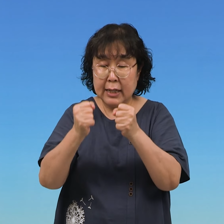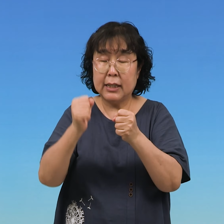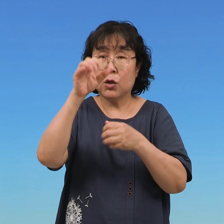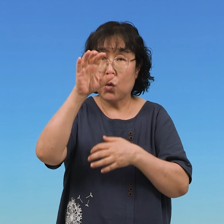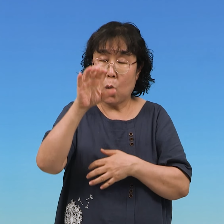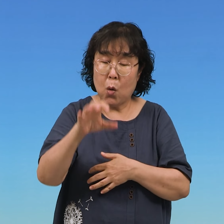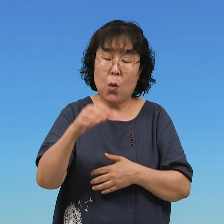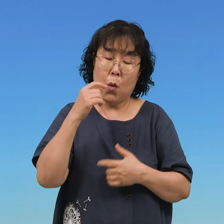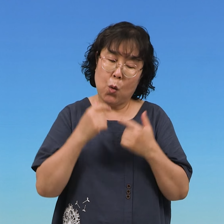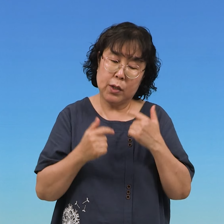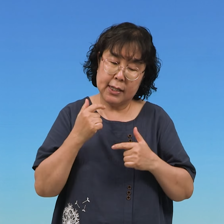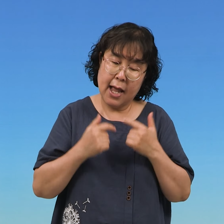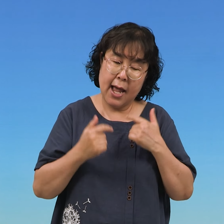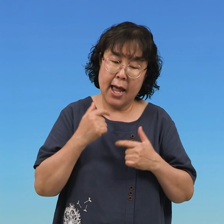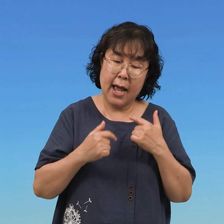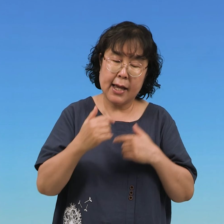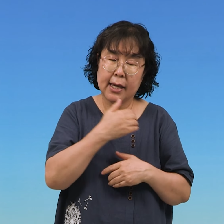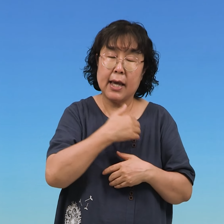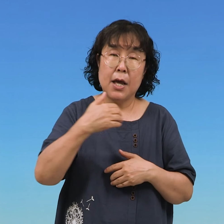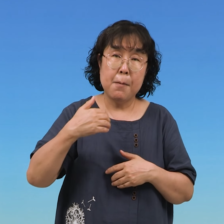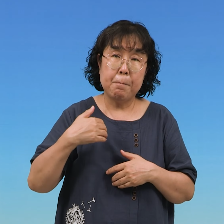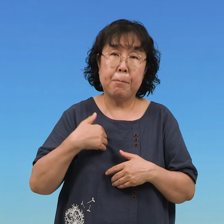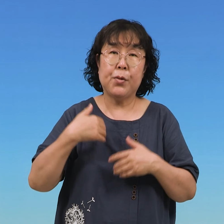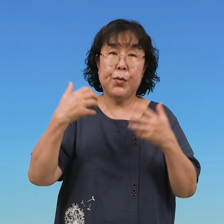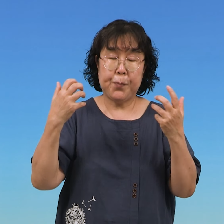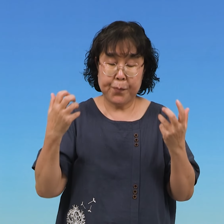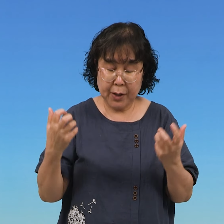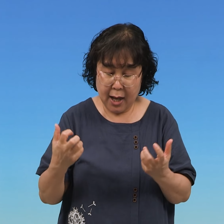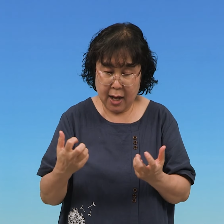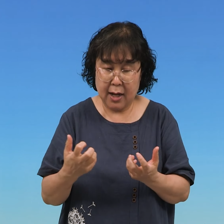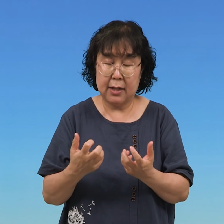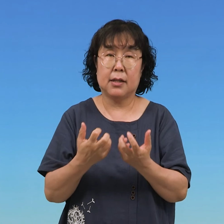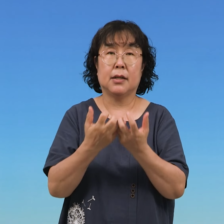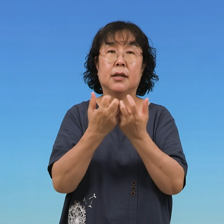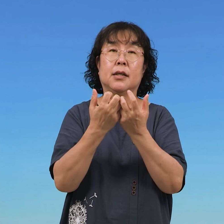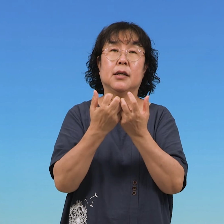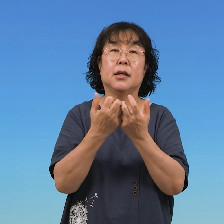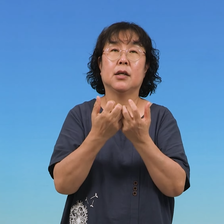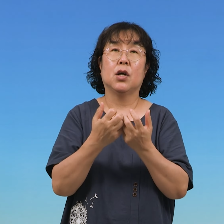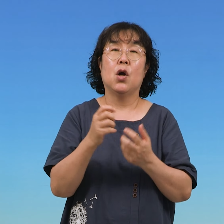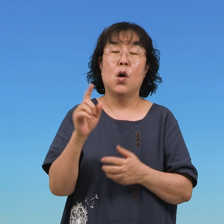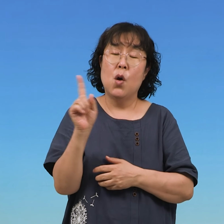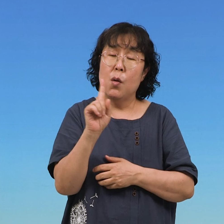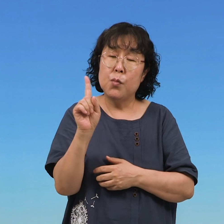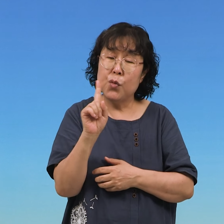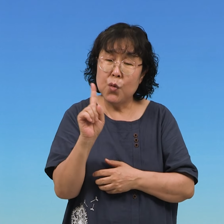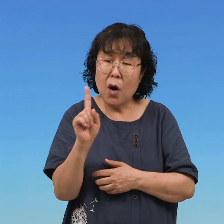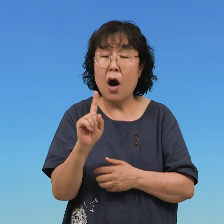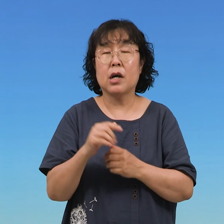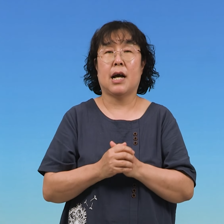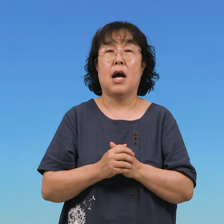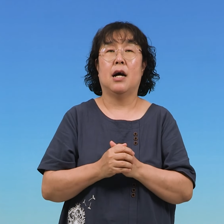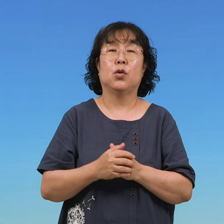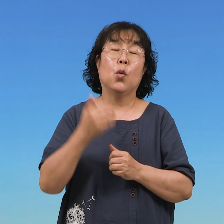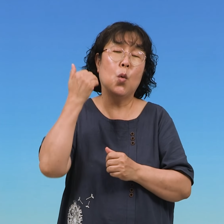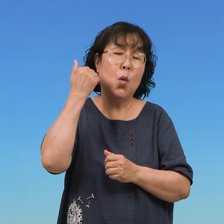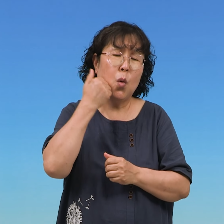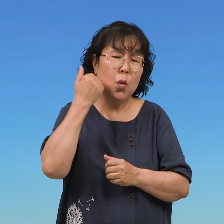경배드립니다. 주 계신 곳엔 기쁨 가득.